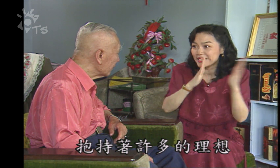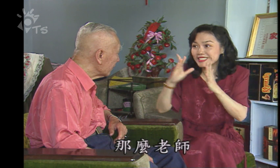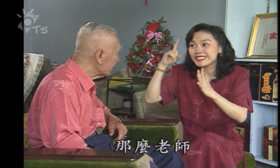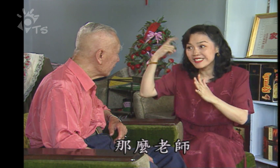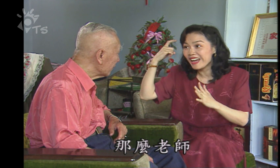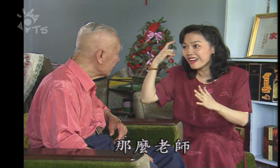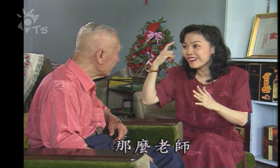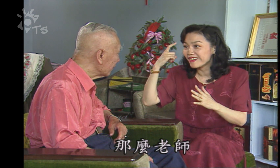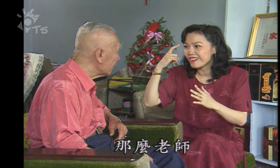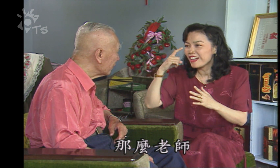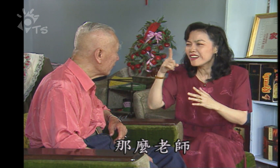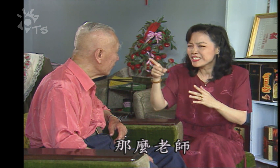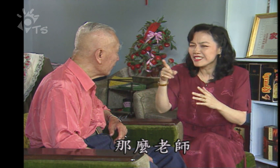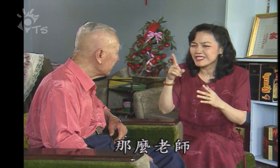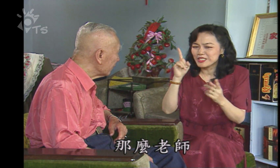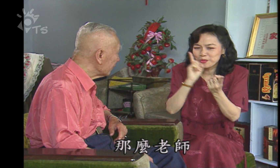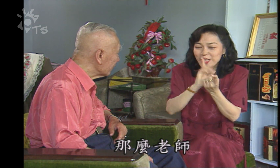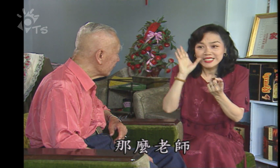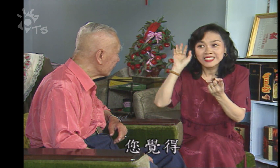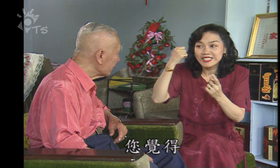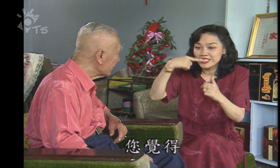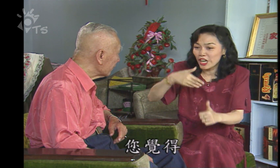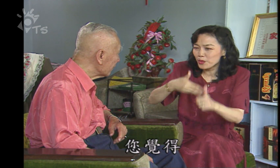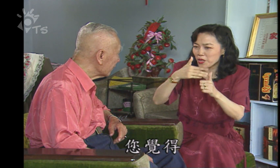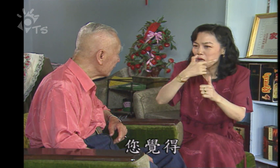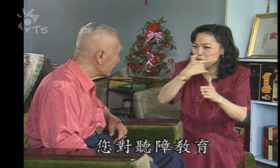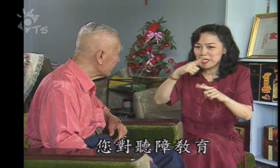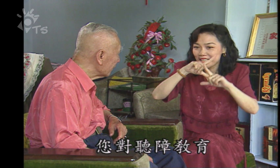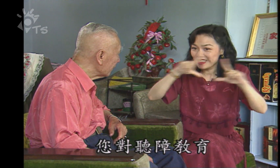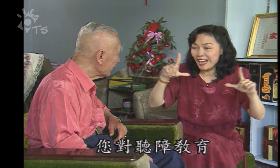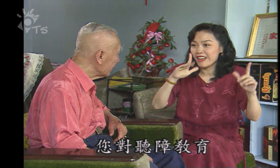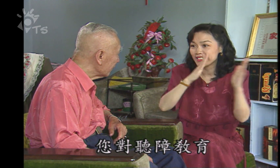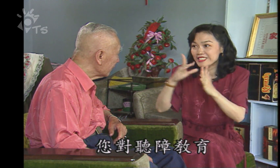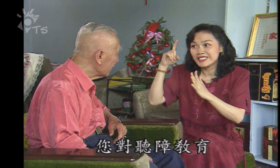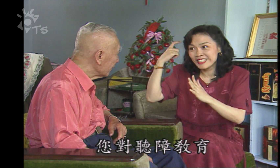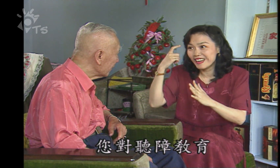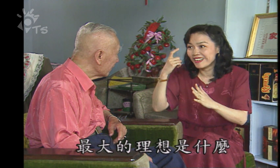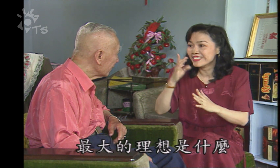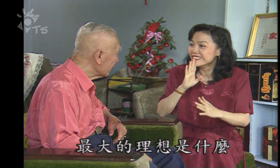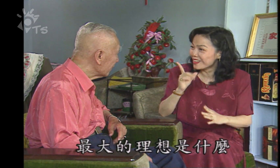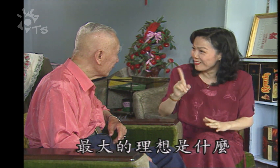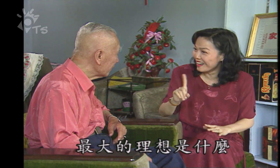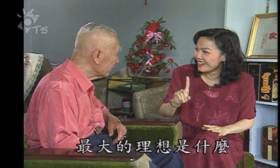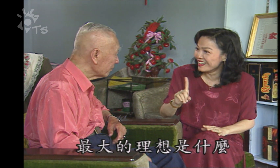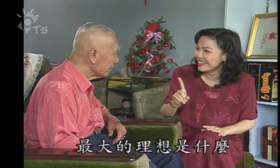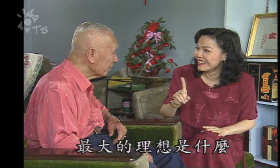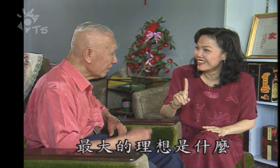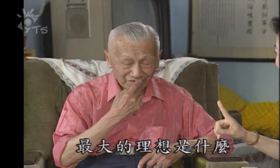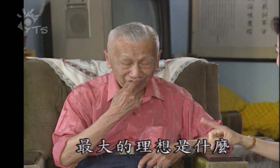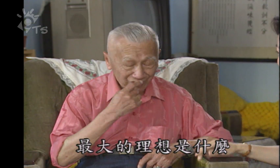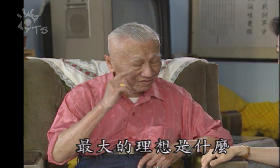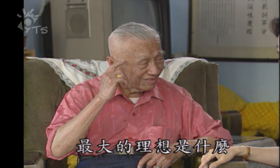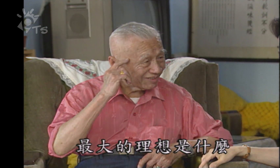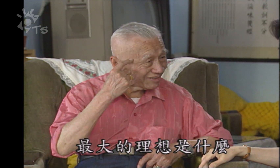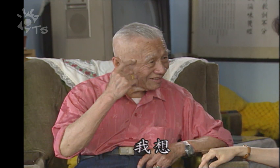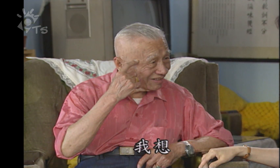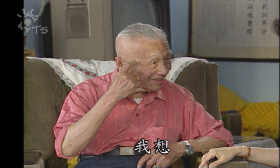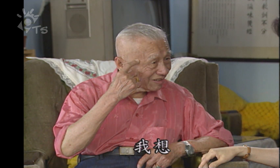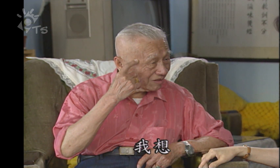那么，老师，您觉得您对听障教育最大的理想是什么？ 我想啊，